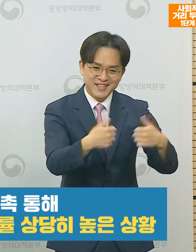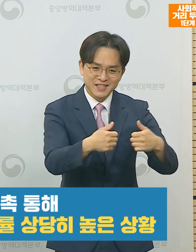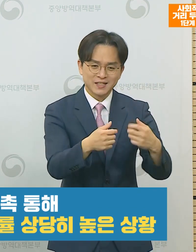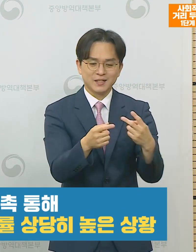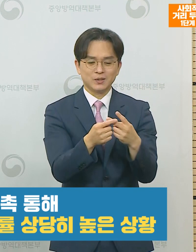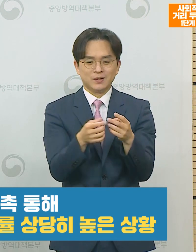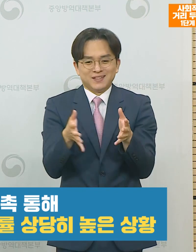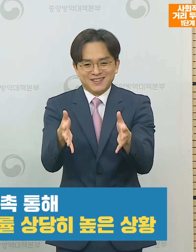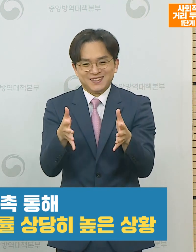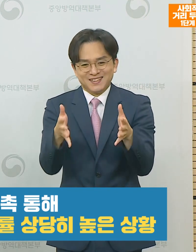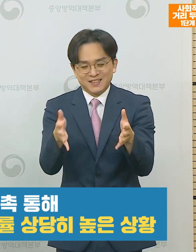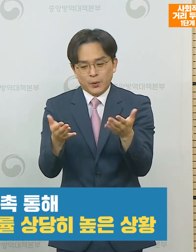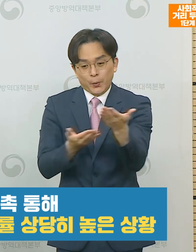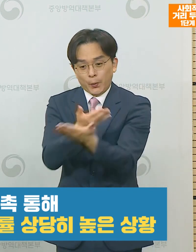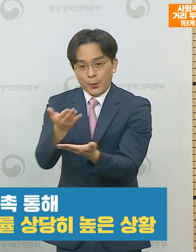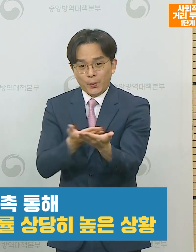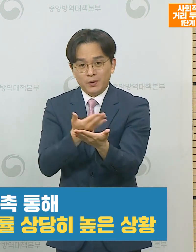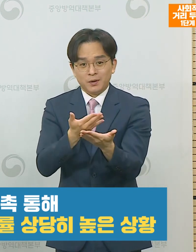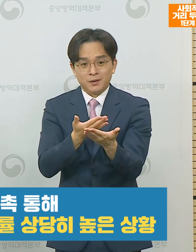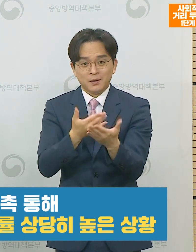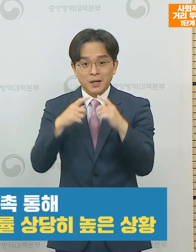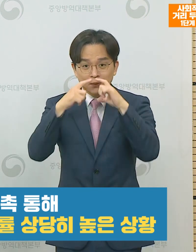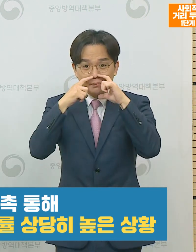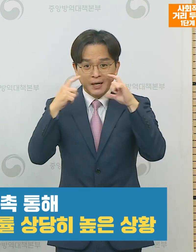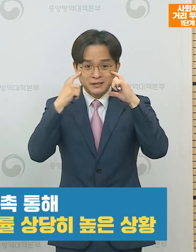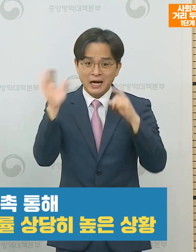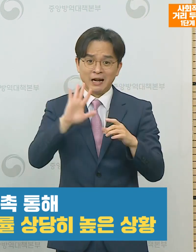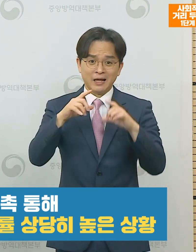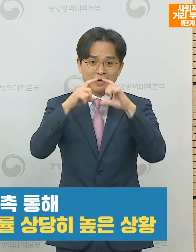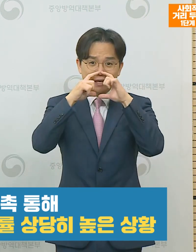어렵고 밀접한 그런 접촉을